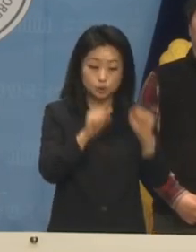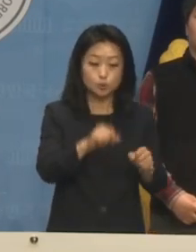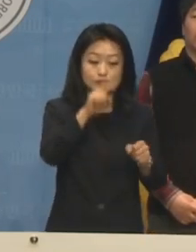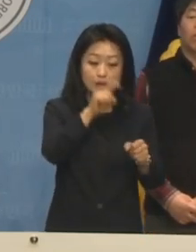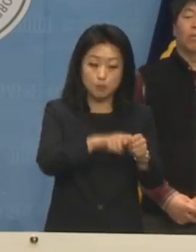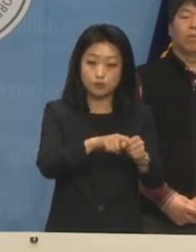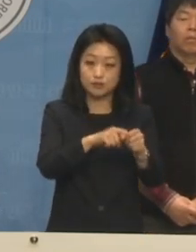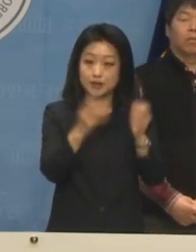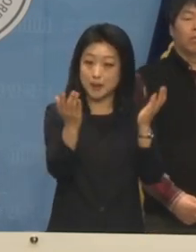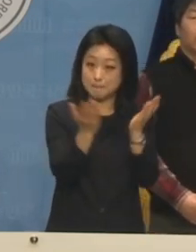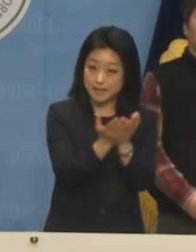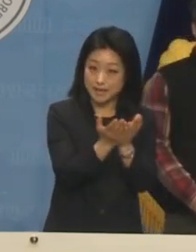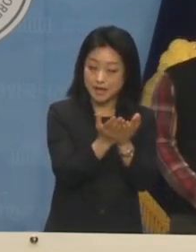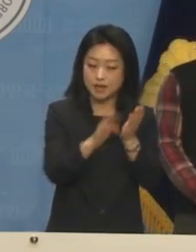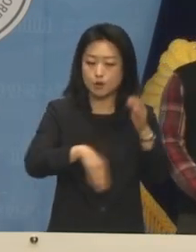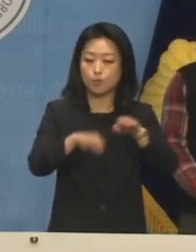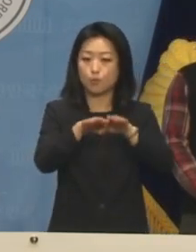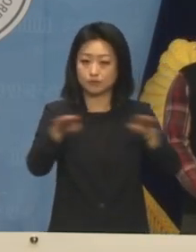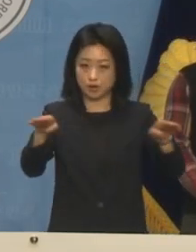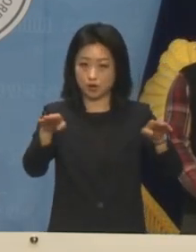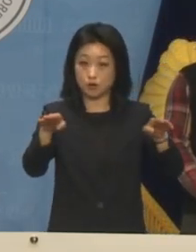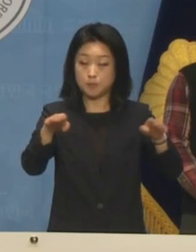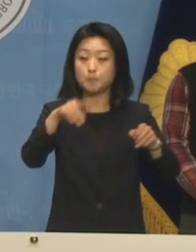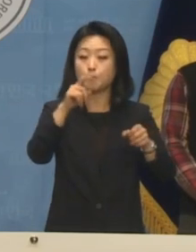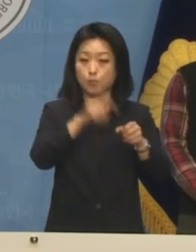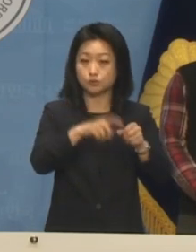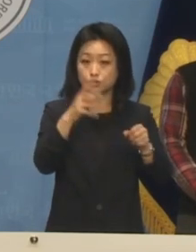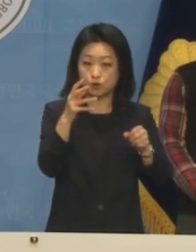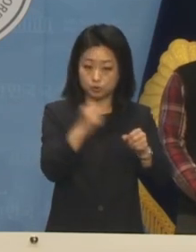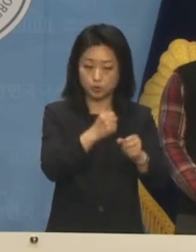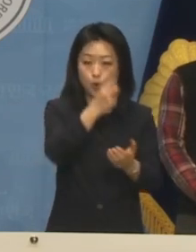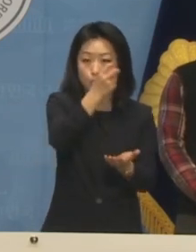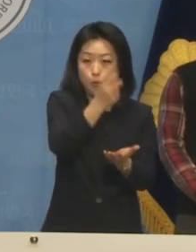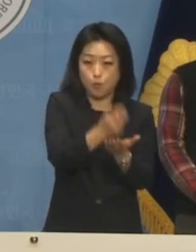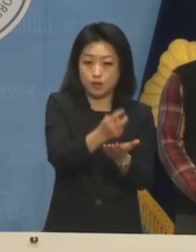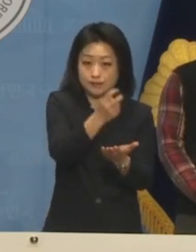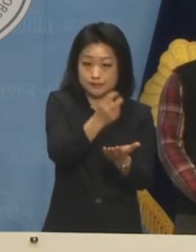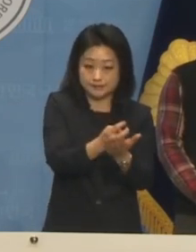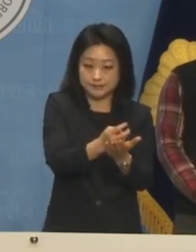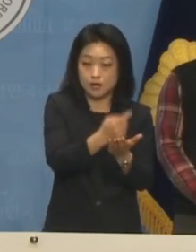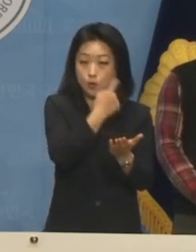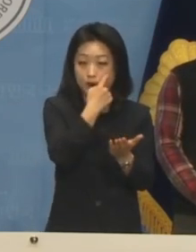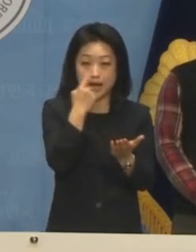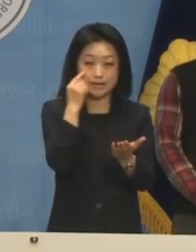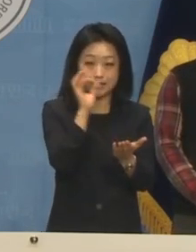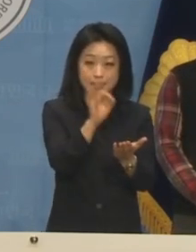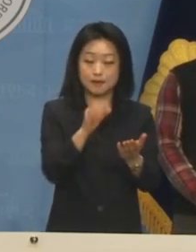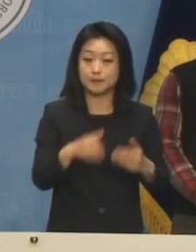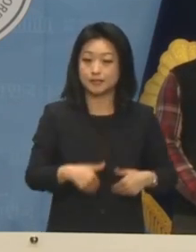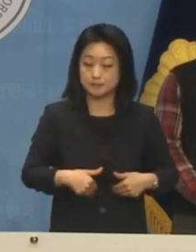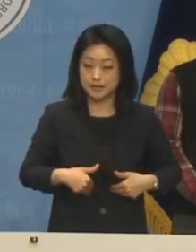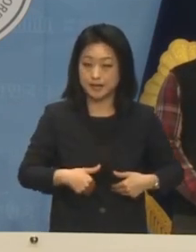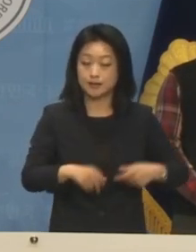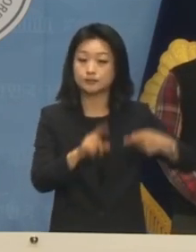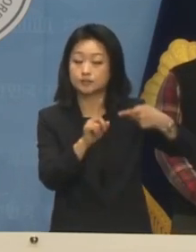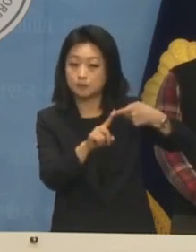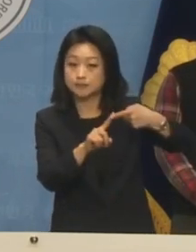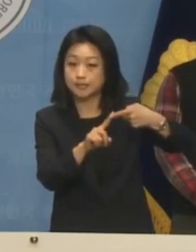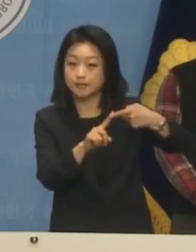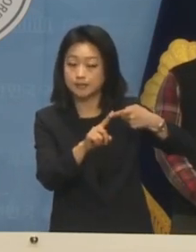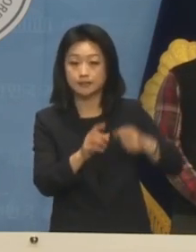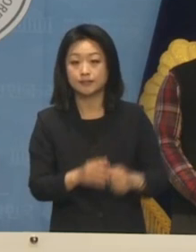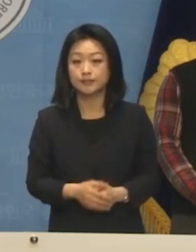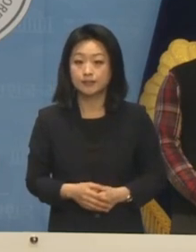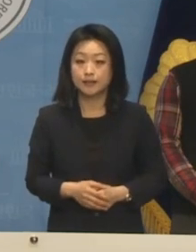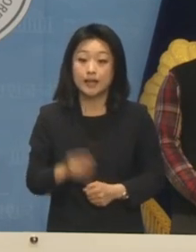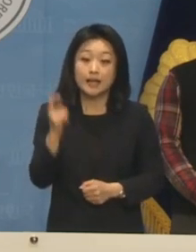따라서 공정성을 확보하기 위해서는 다음과 같은 원칙에 대한 확인이 필요하겠습니다. 첫째, 어떠한